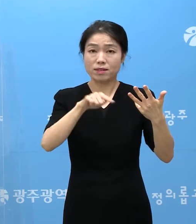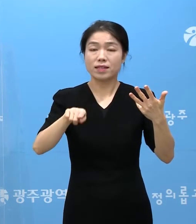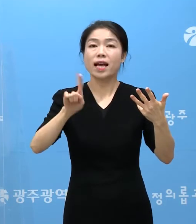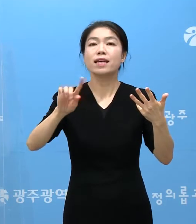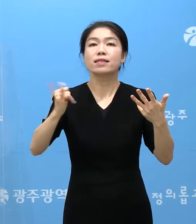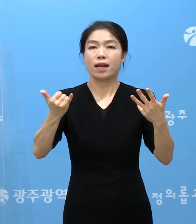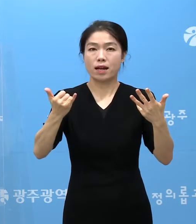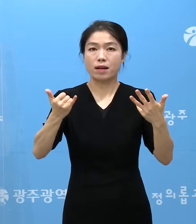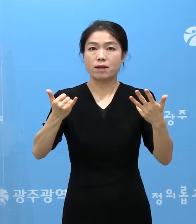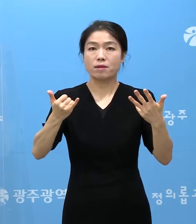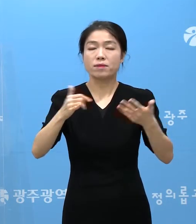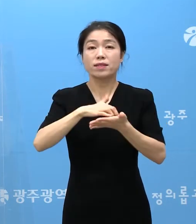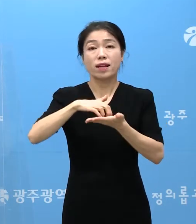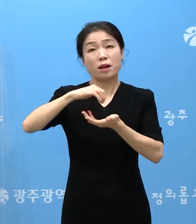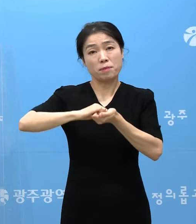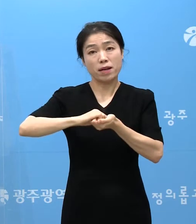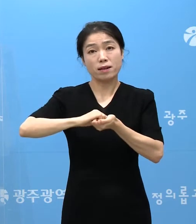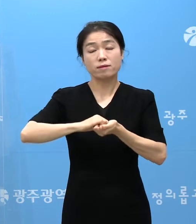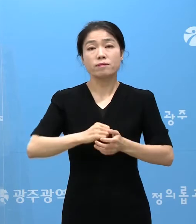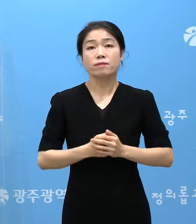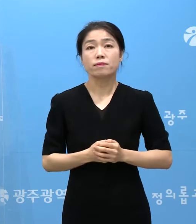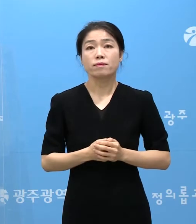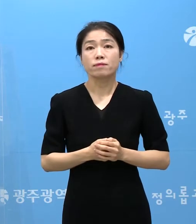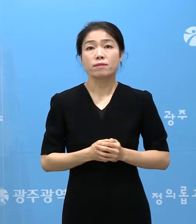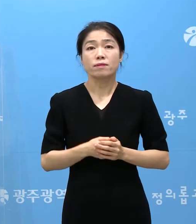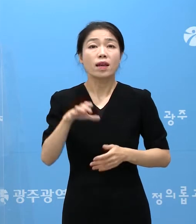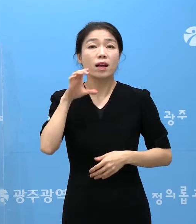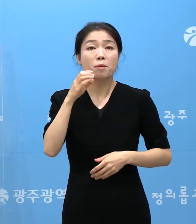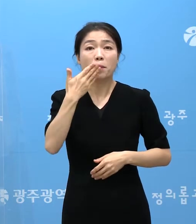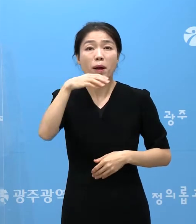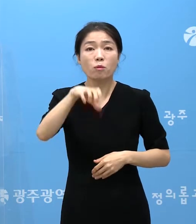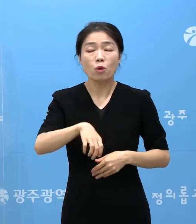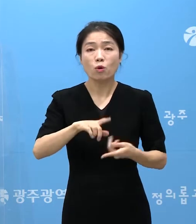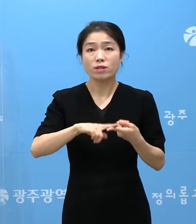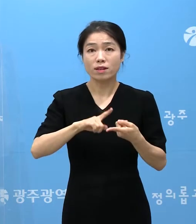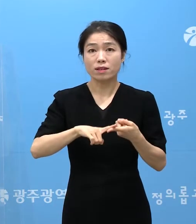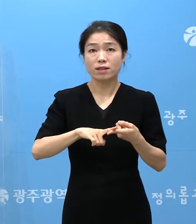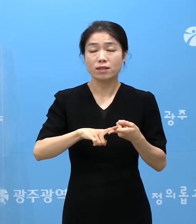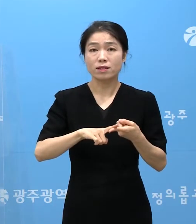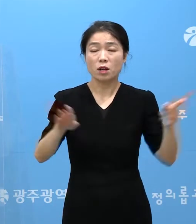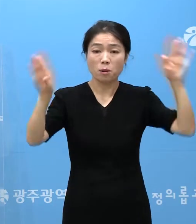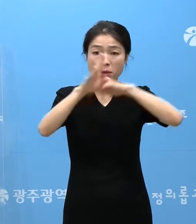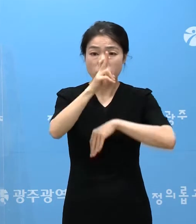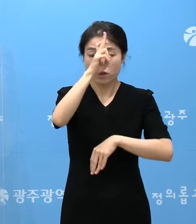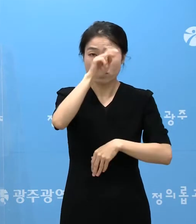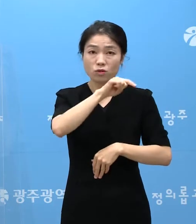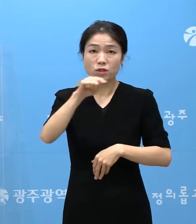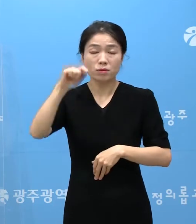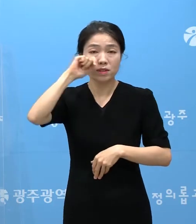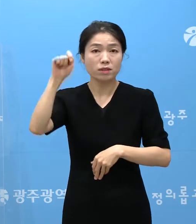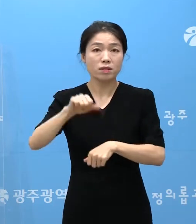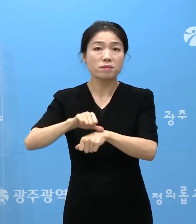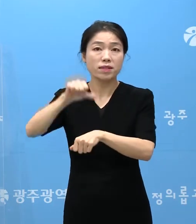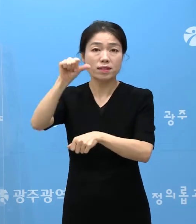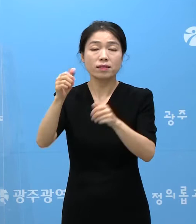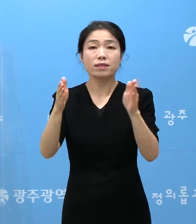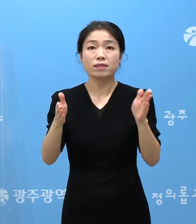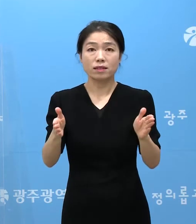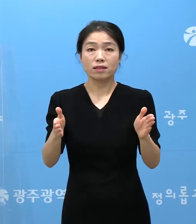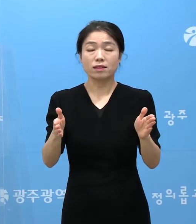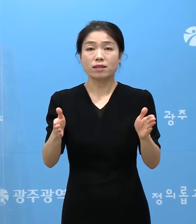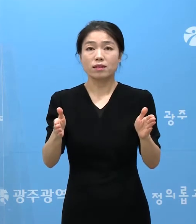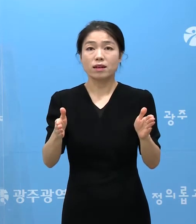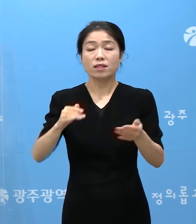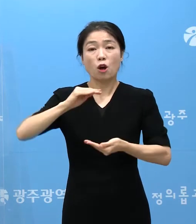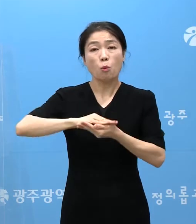8평방미터당 1명으로 인원이 제한됩니다. 카페와 식당에 대해서는 24시부터 이길